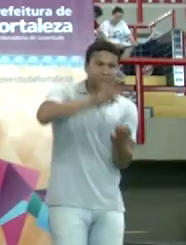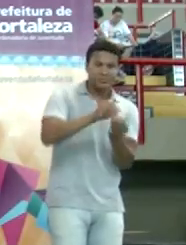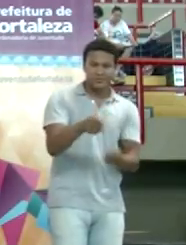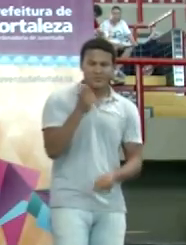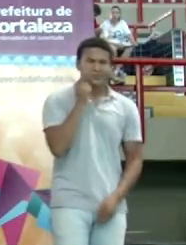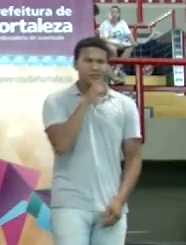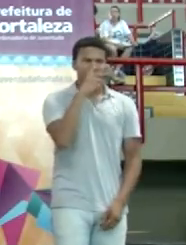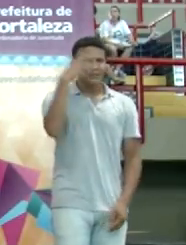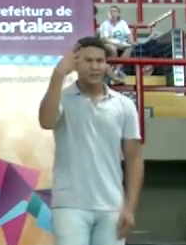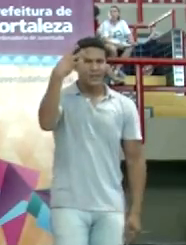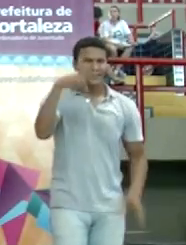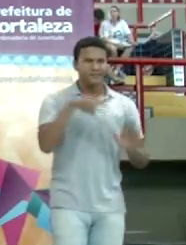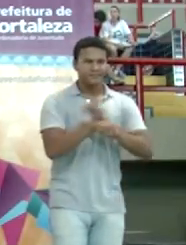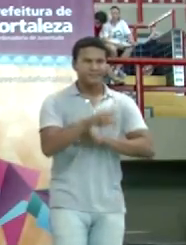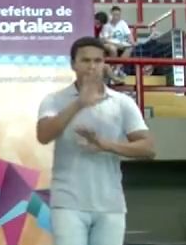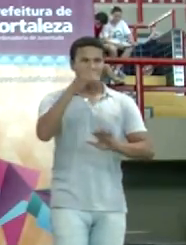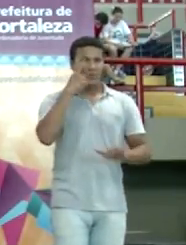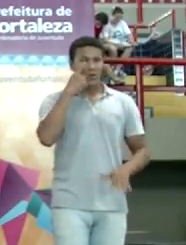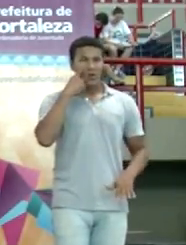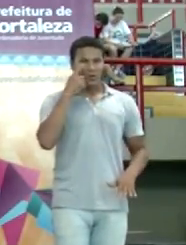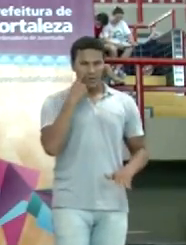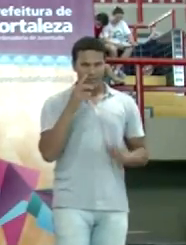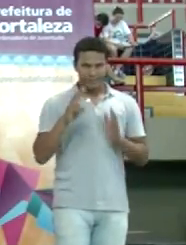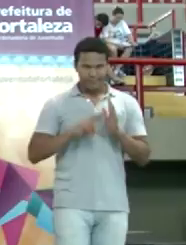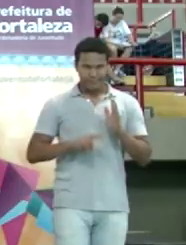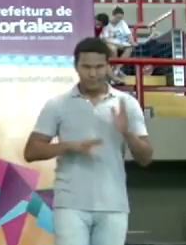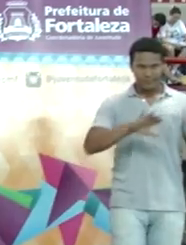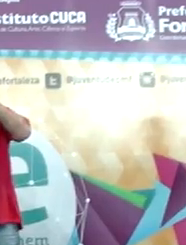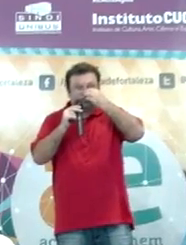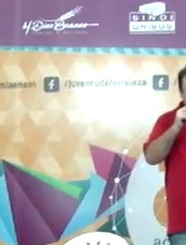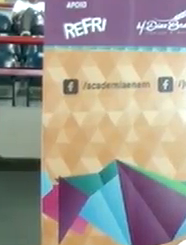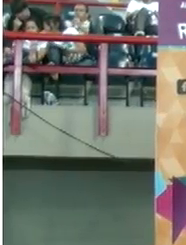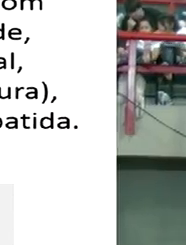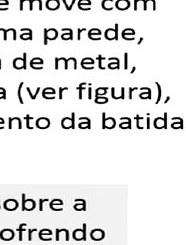ficar atentos. Acompanhe a leitura na apostila.